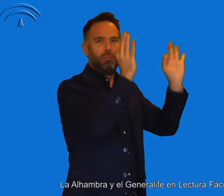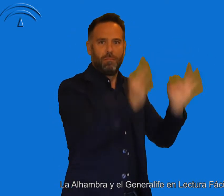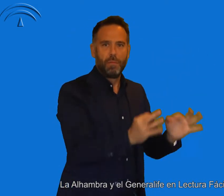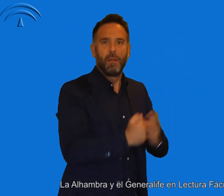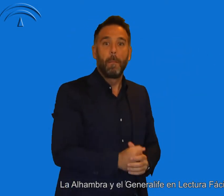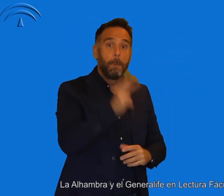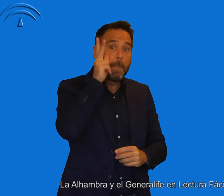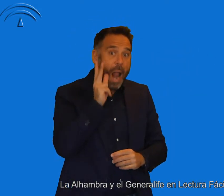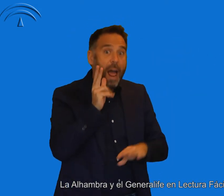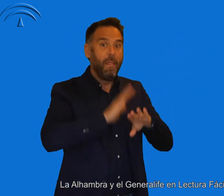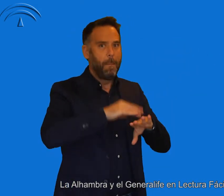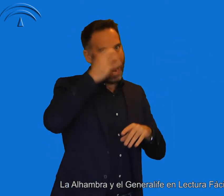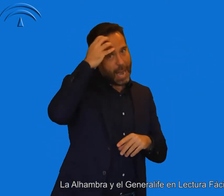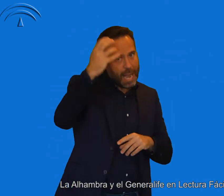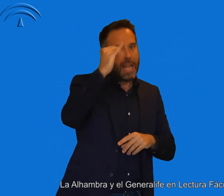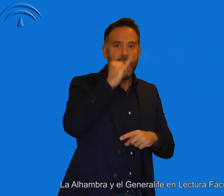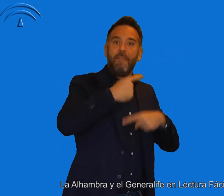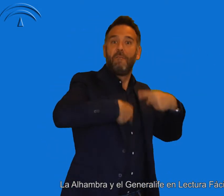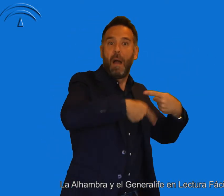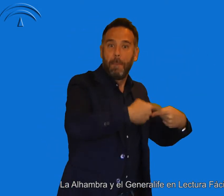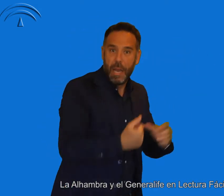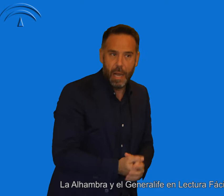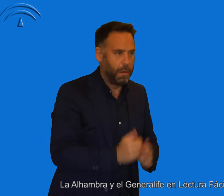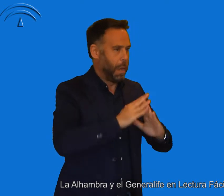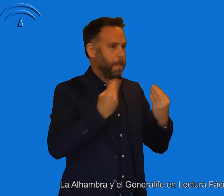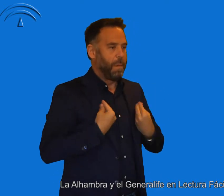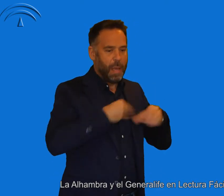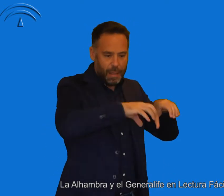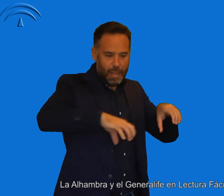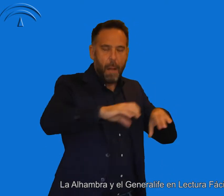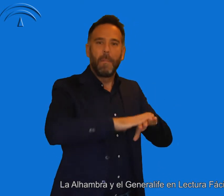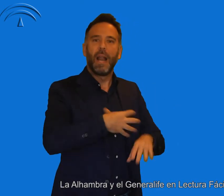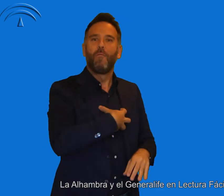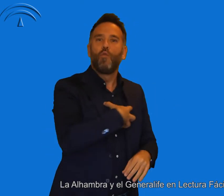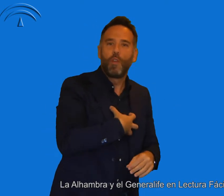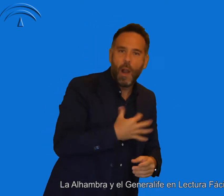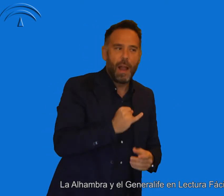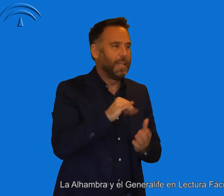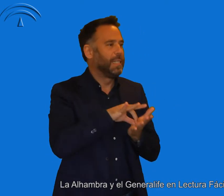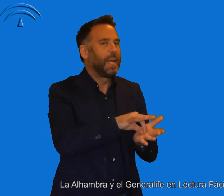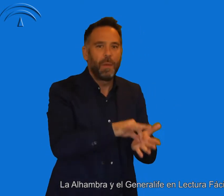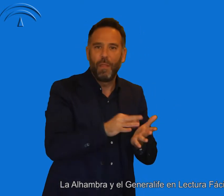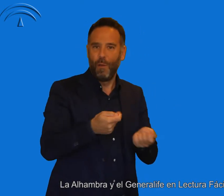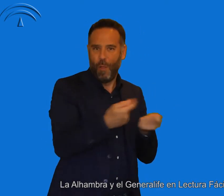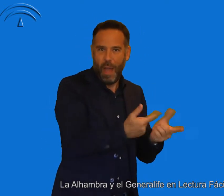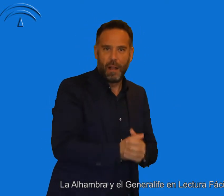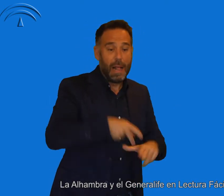edificios diferentes. Se hicieron palacios para los reyes y sus familias, viviendas para los